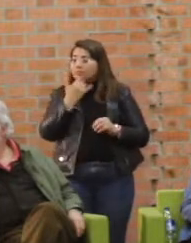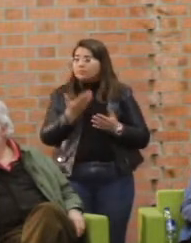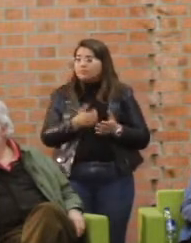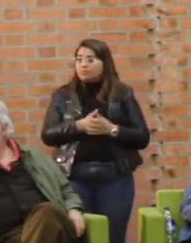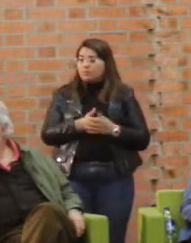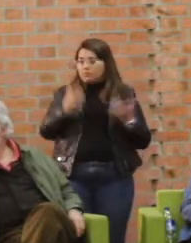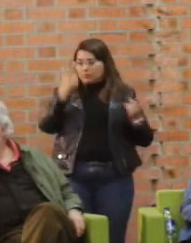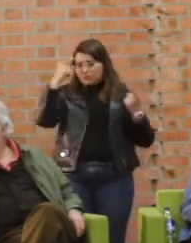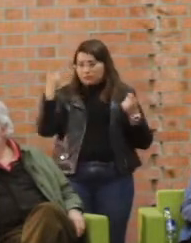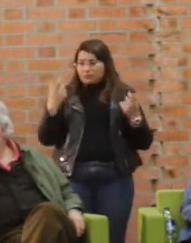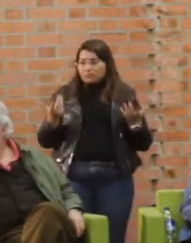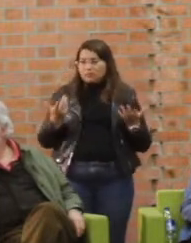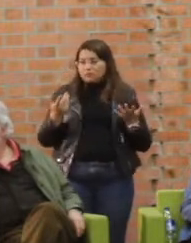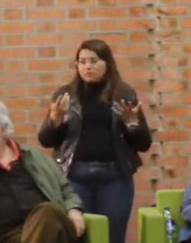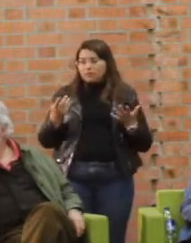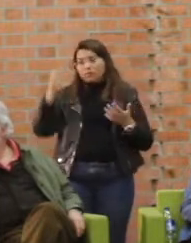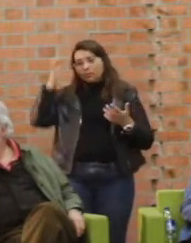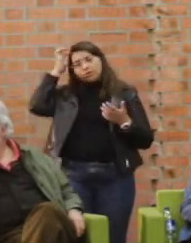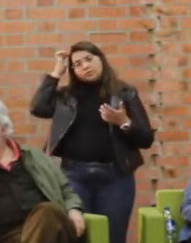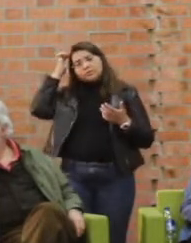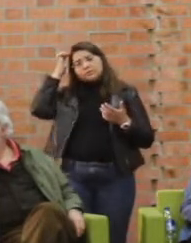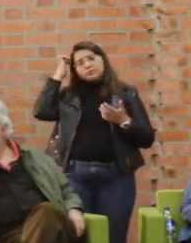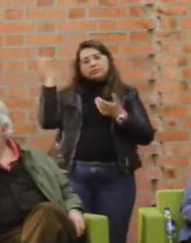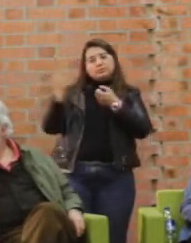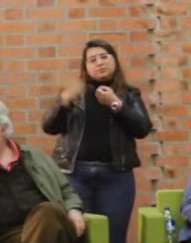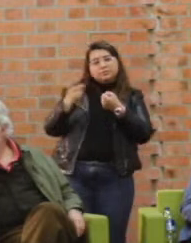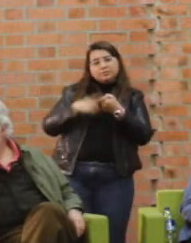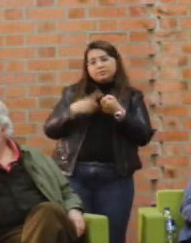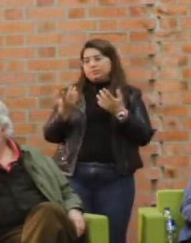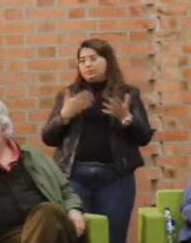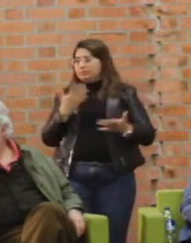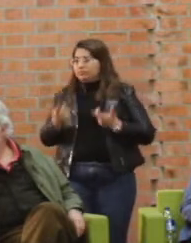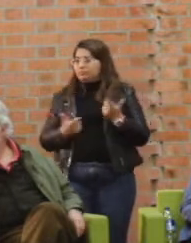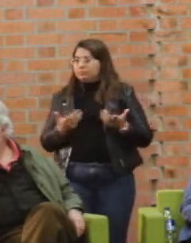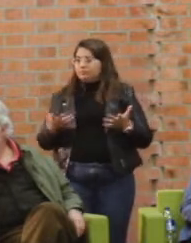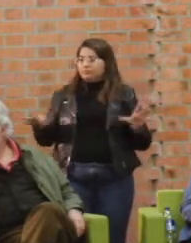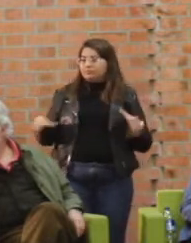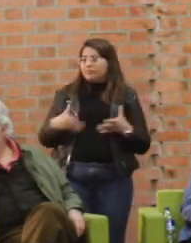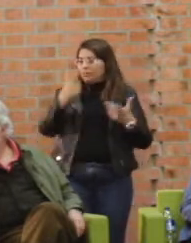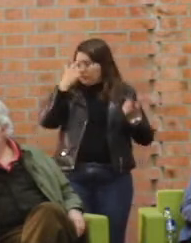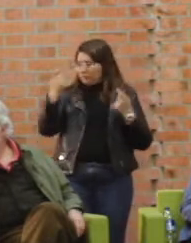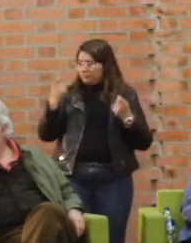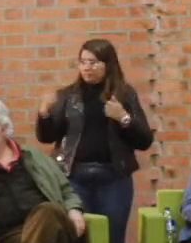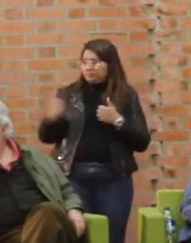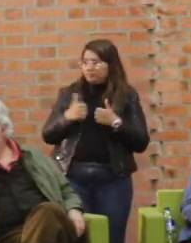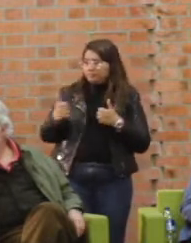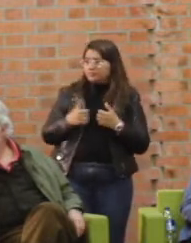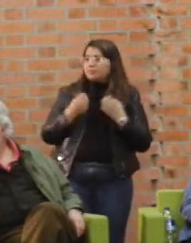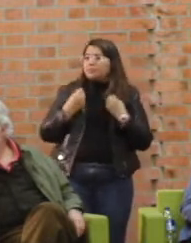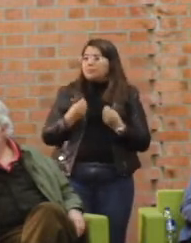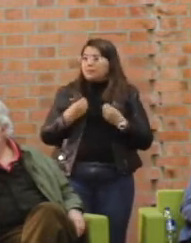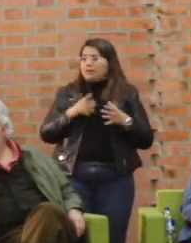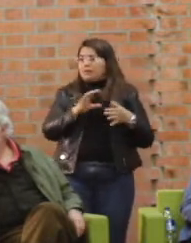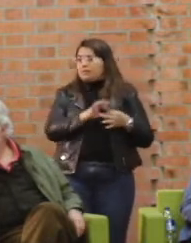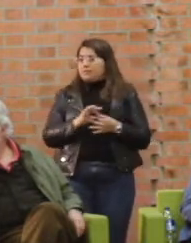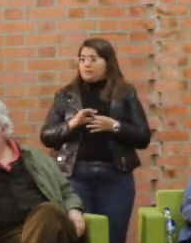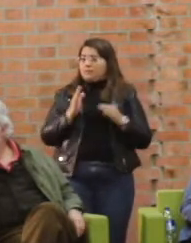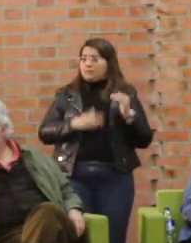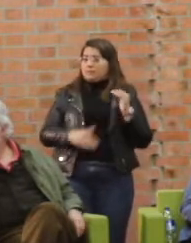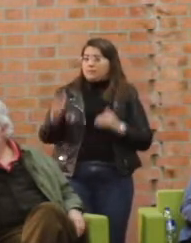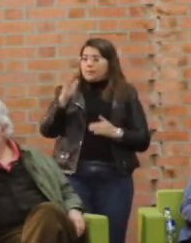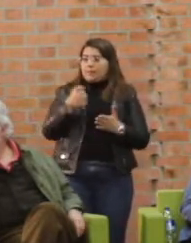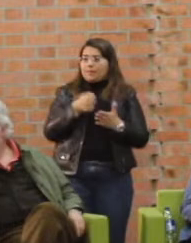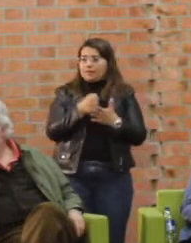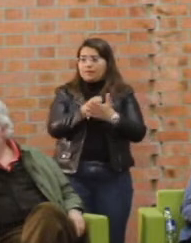cómo se va a buscar la postulación a quienes se va a invitar como De qué manera se garantiza la mayor accesibilidad